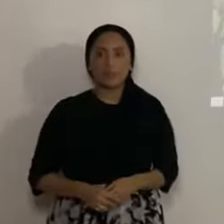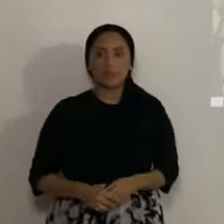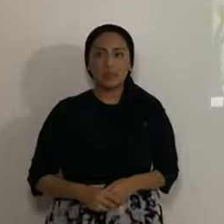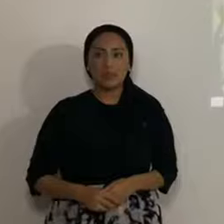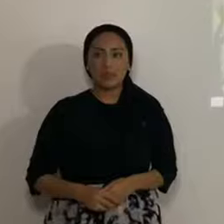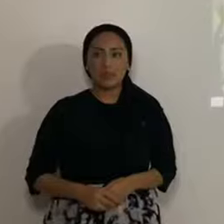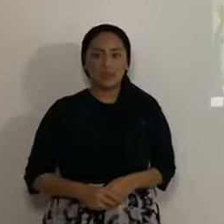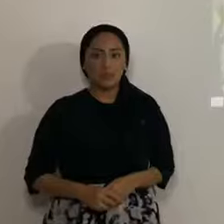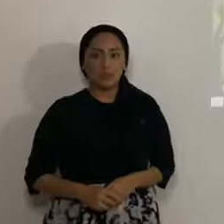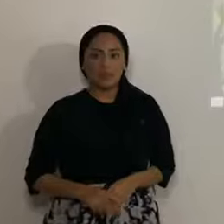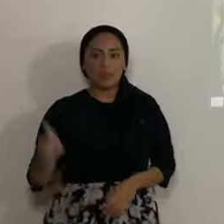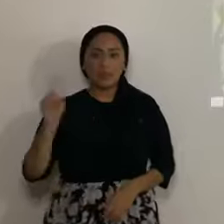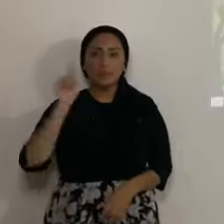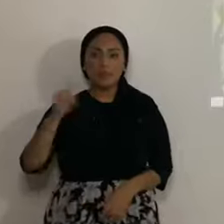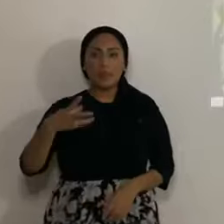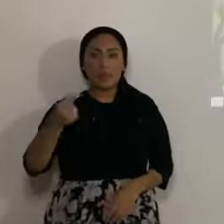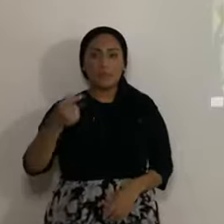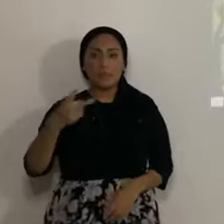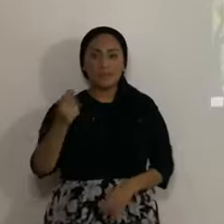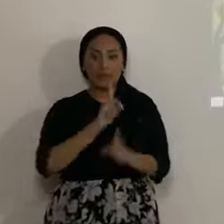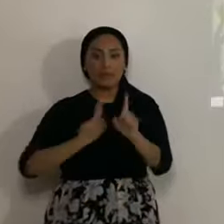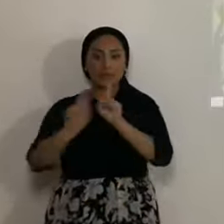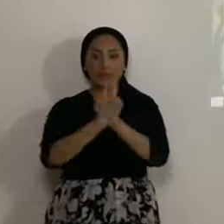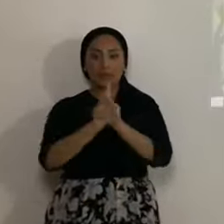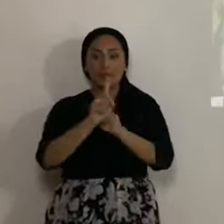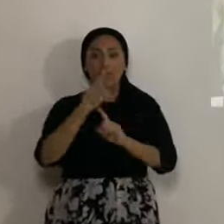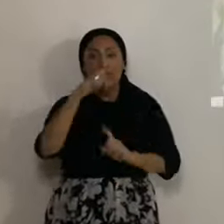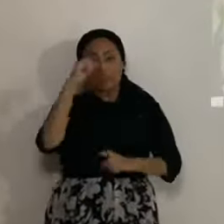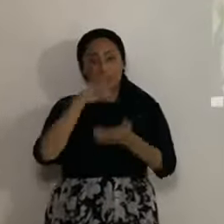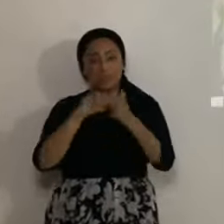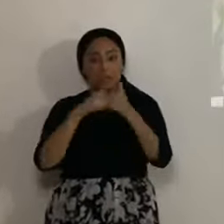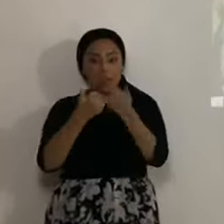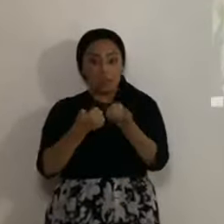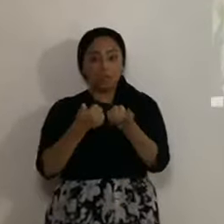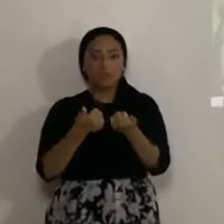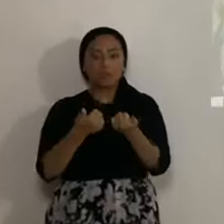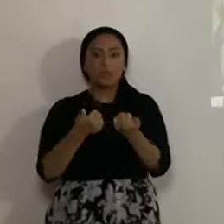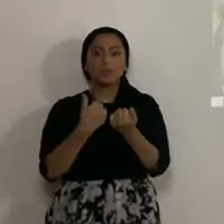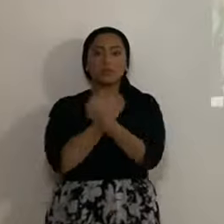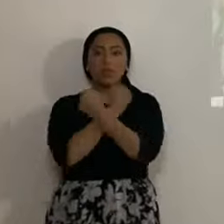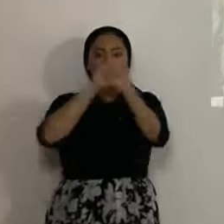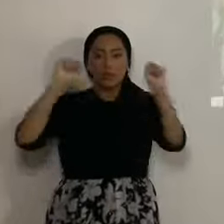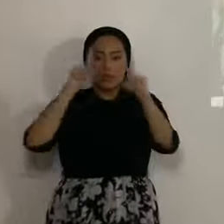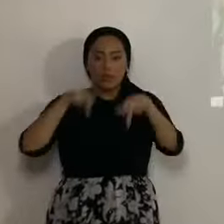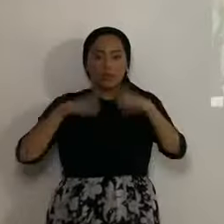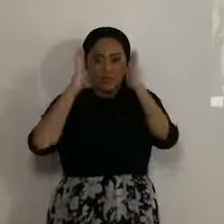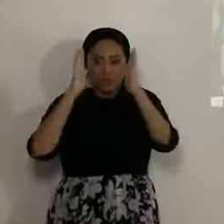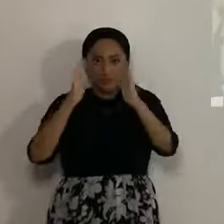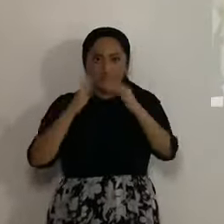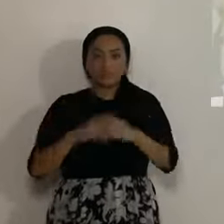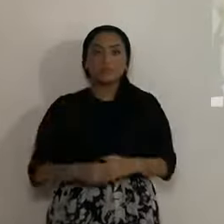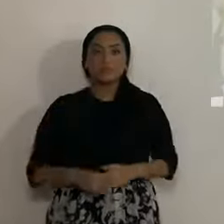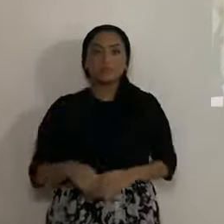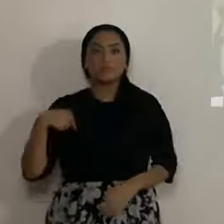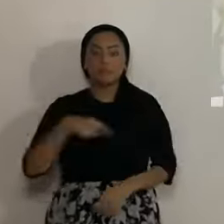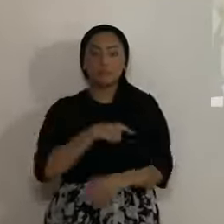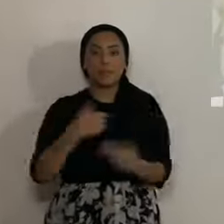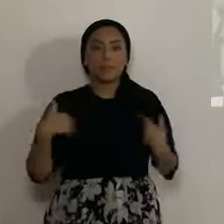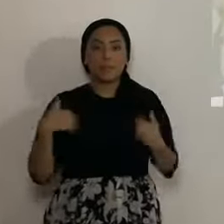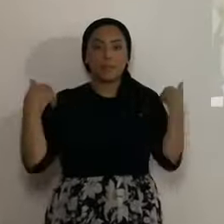ver, lanzó sus perros por delante, porque así como los salvos, atención, tenemos